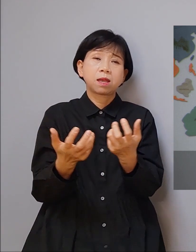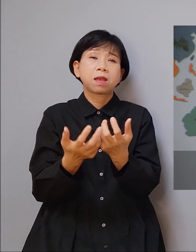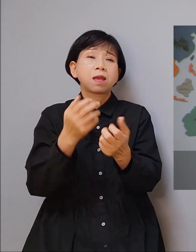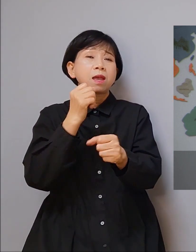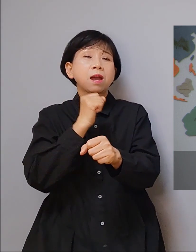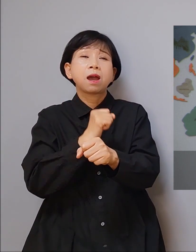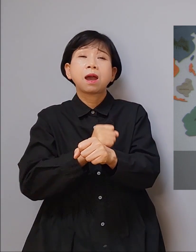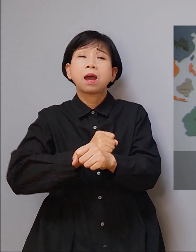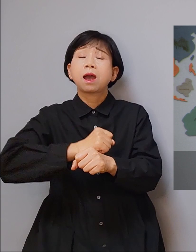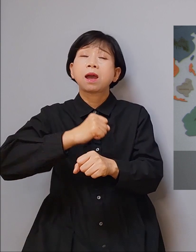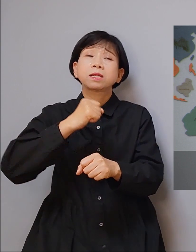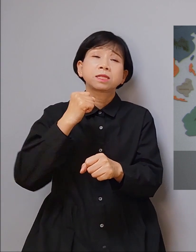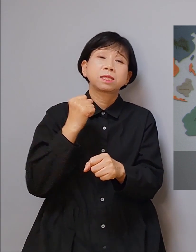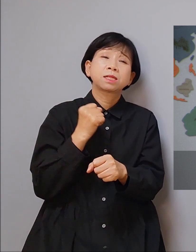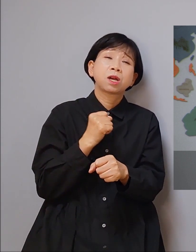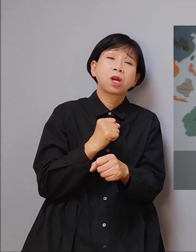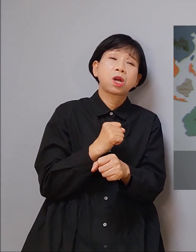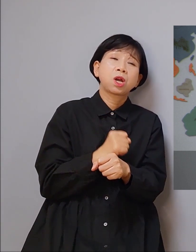충만하게